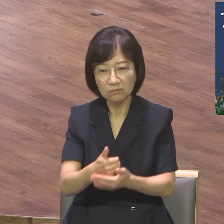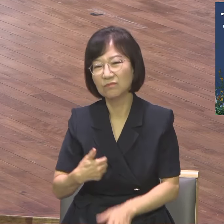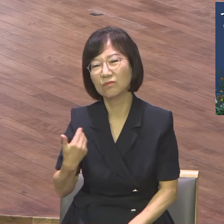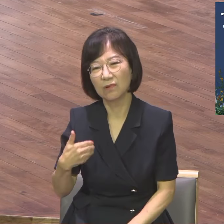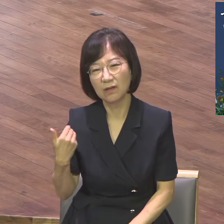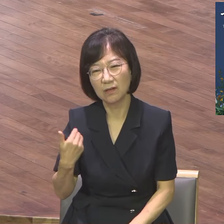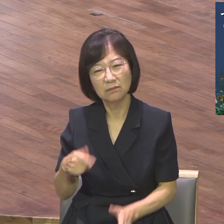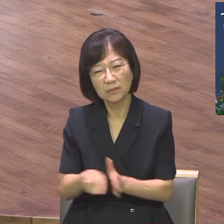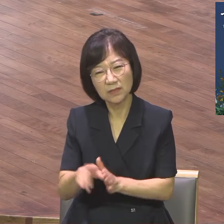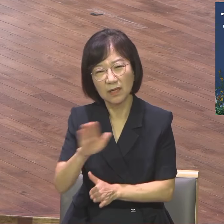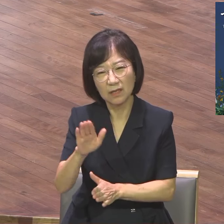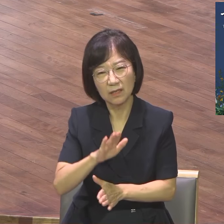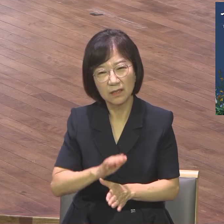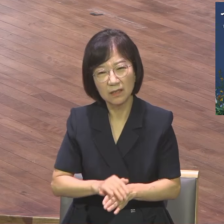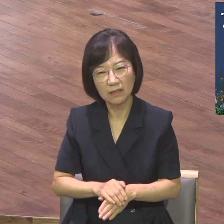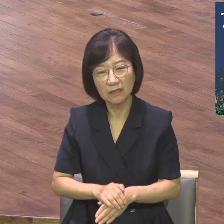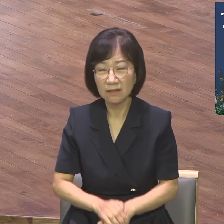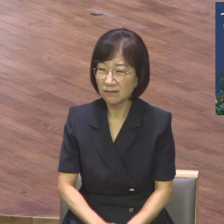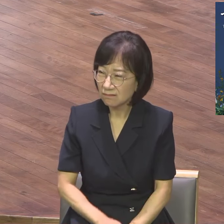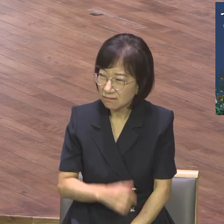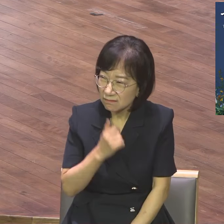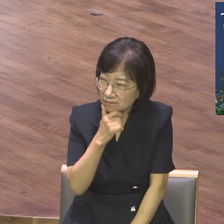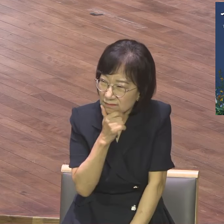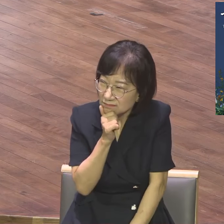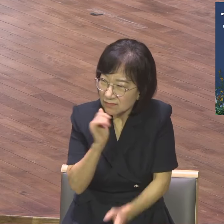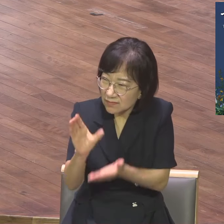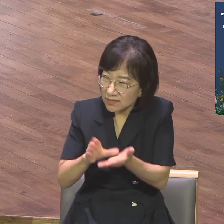않았어요. 믿어지지 않았어요.